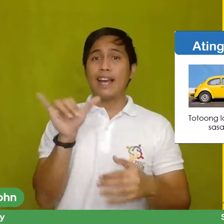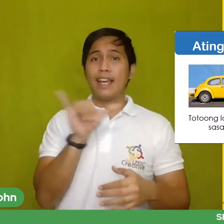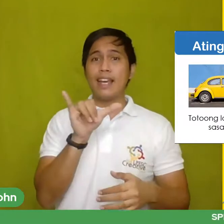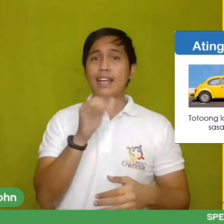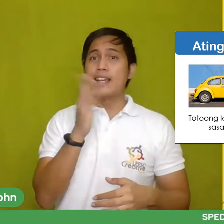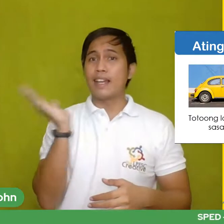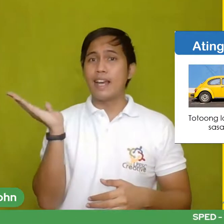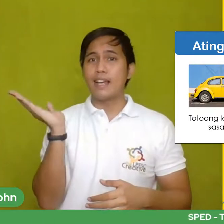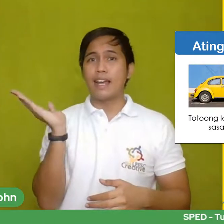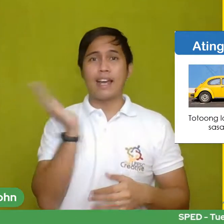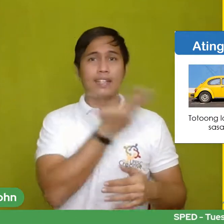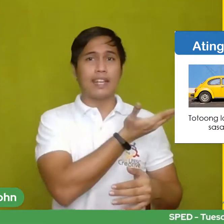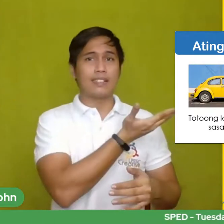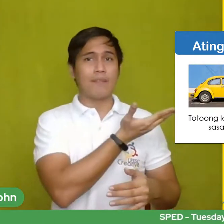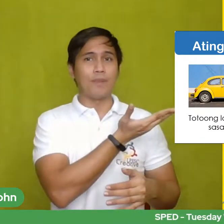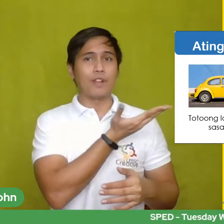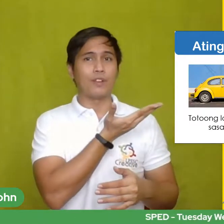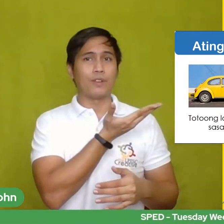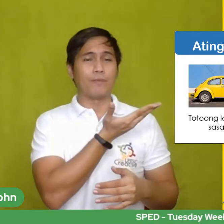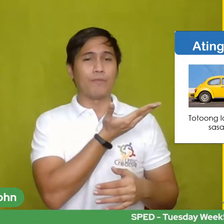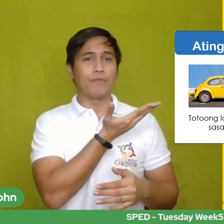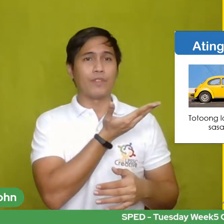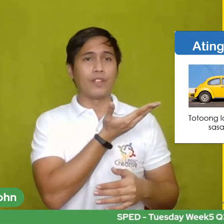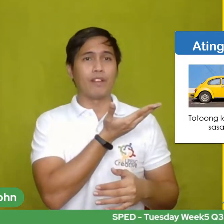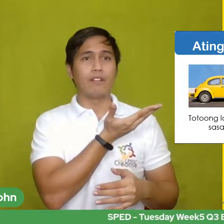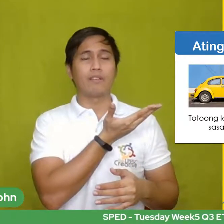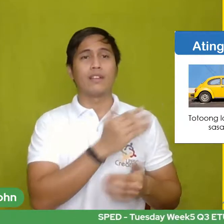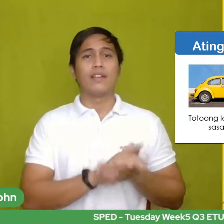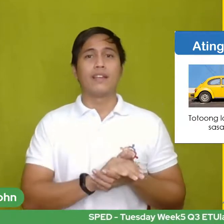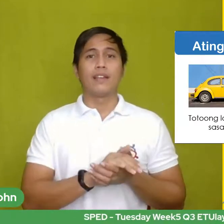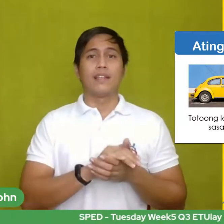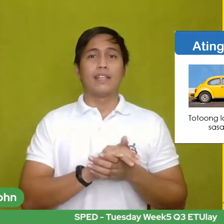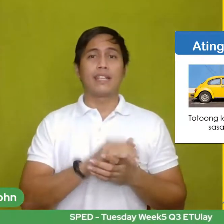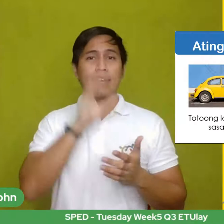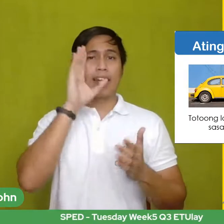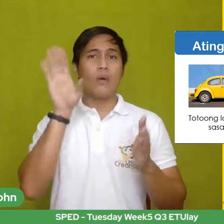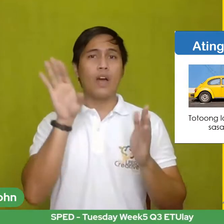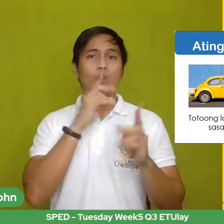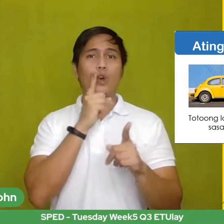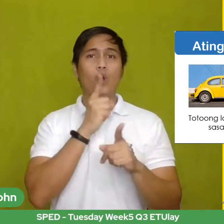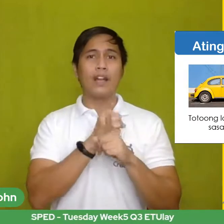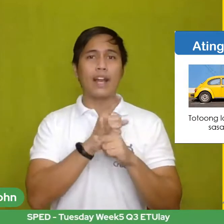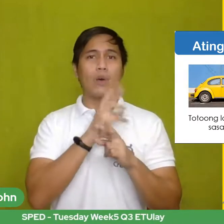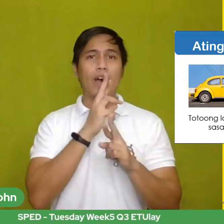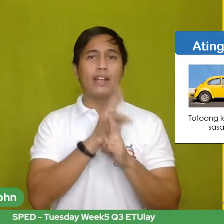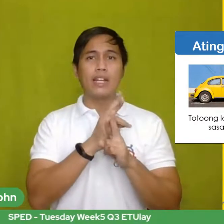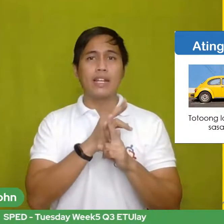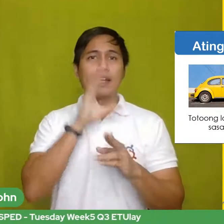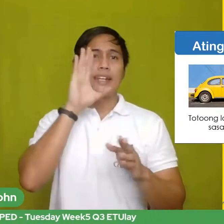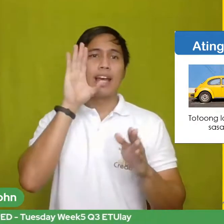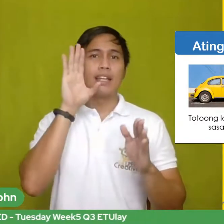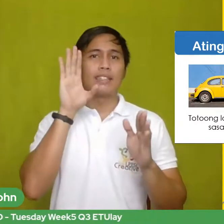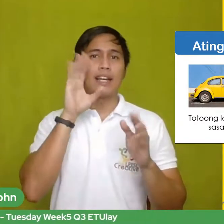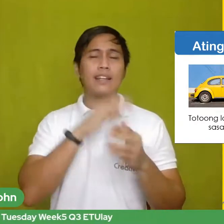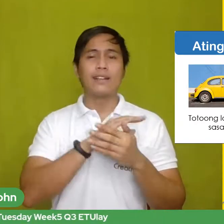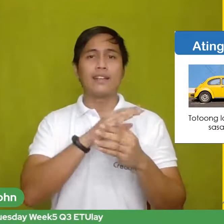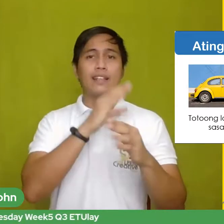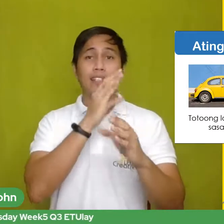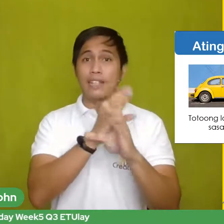Kagaya ng ating example na to, oh, isang larawan, totoong larawan ng isang